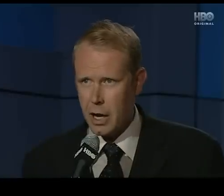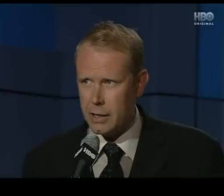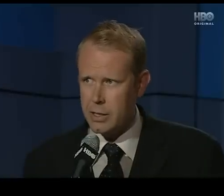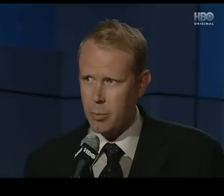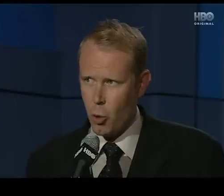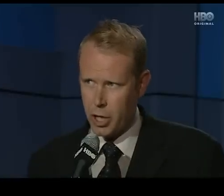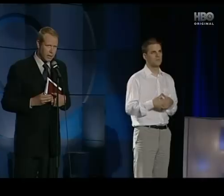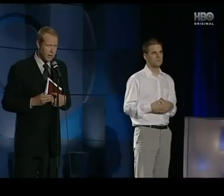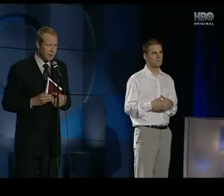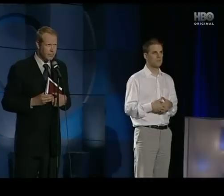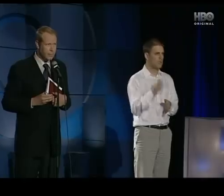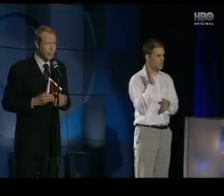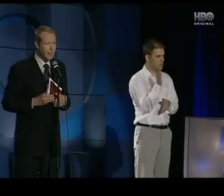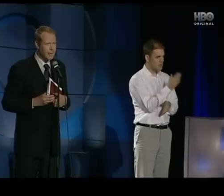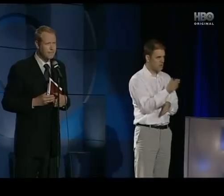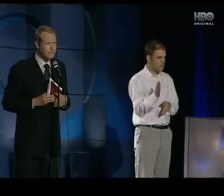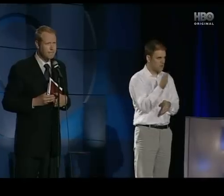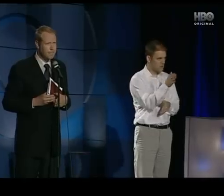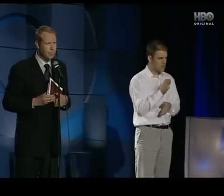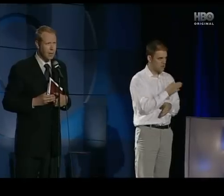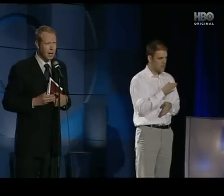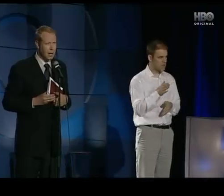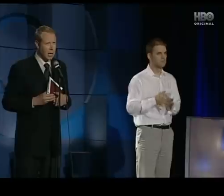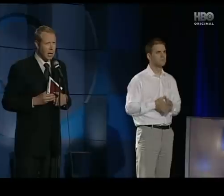dnes krátce požehnali.